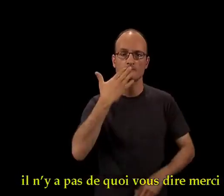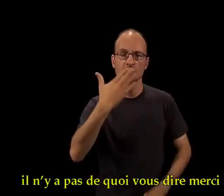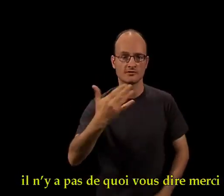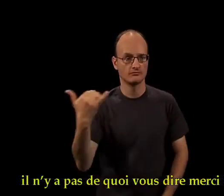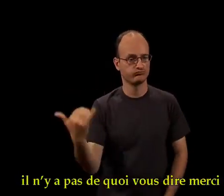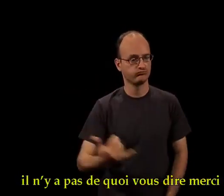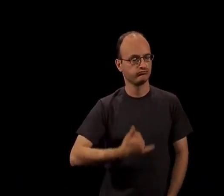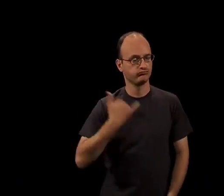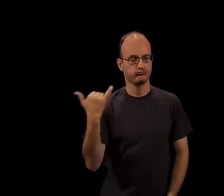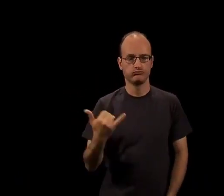il n'y a pas de quoi vous dire merci.